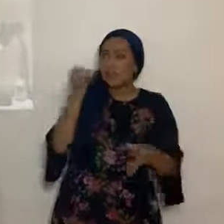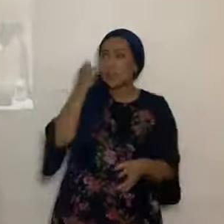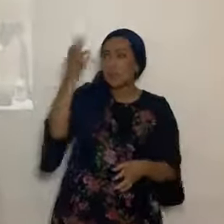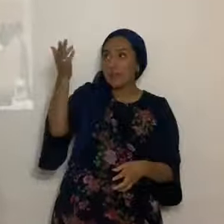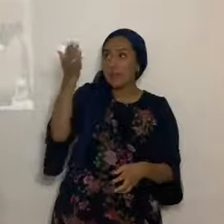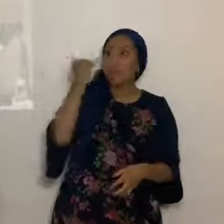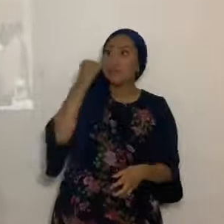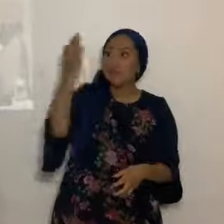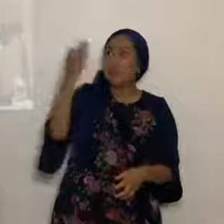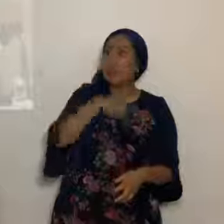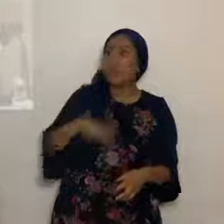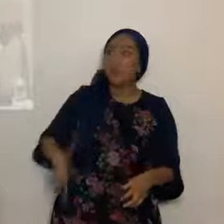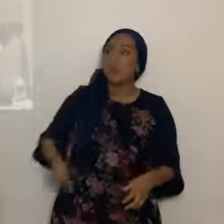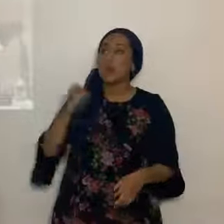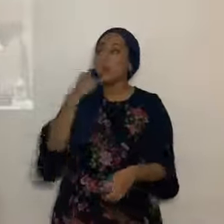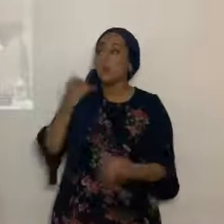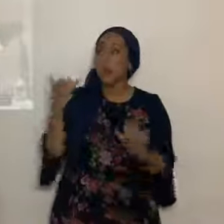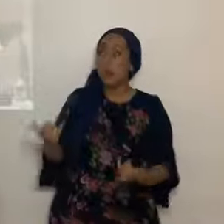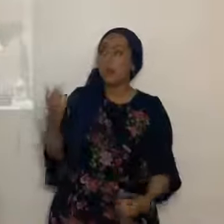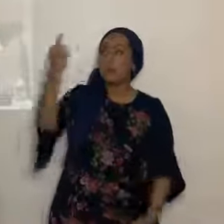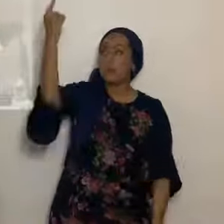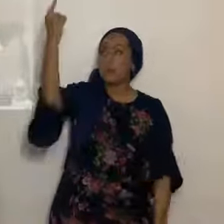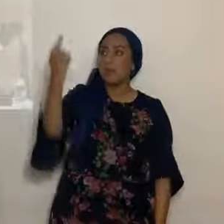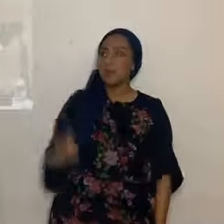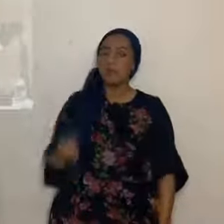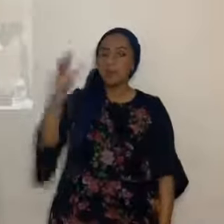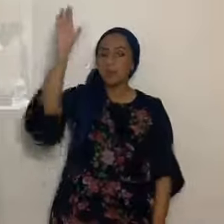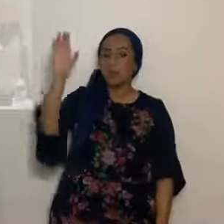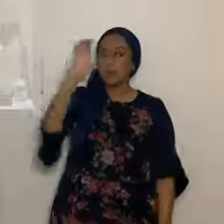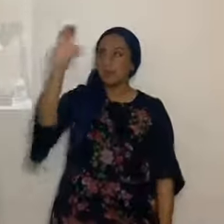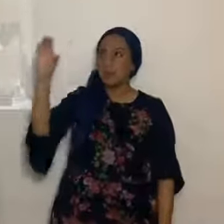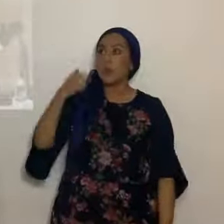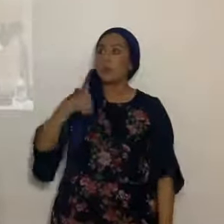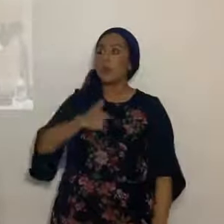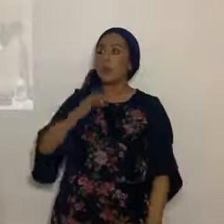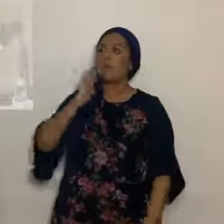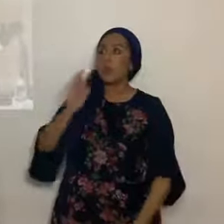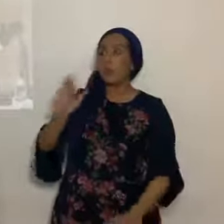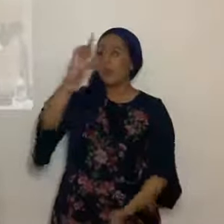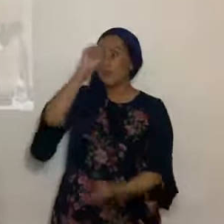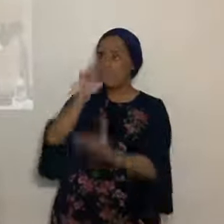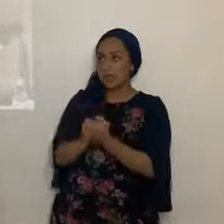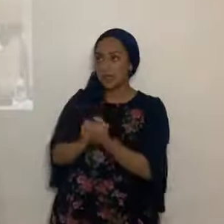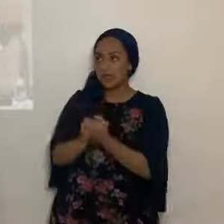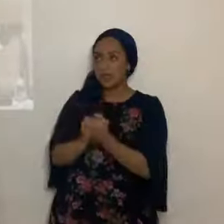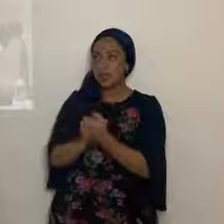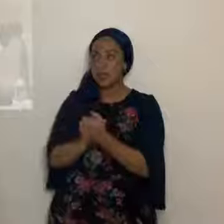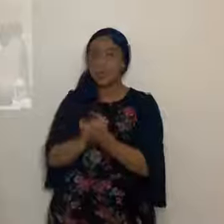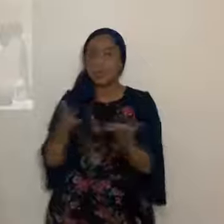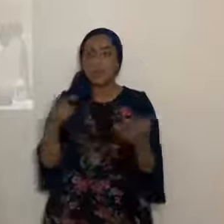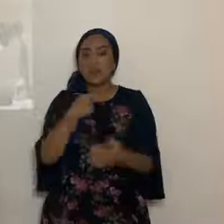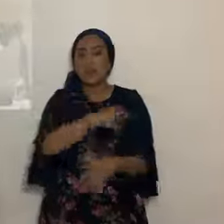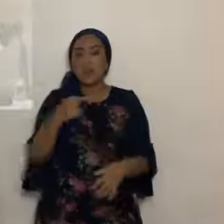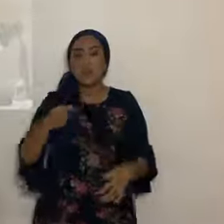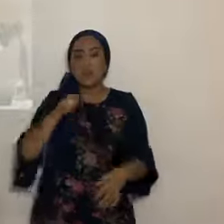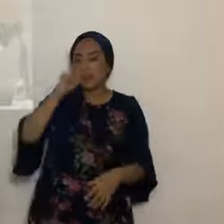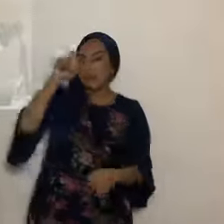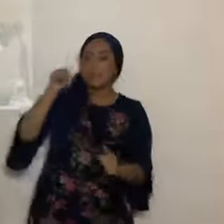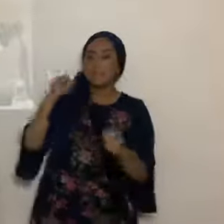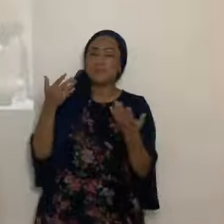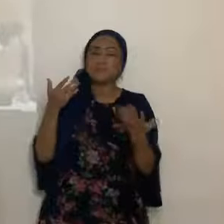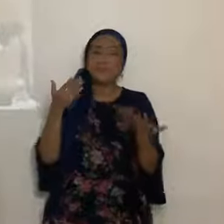de Israel, descienda ahora de la cruz, del madero, y creeremos en él. Ellos estaban pidiendo aquí una manera